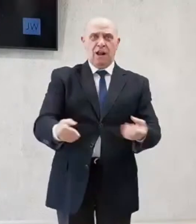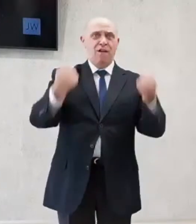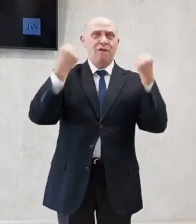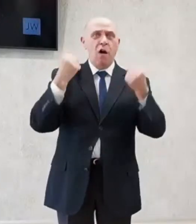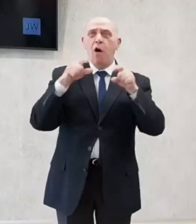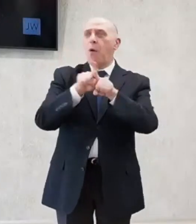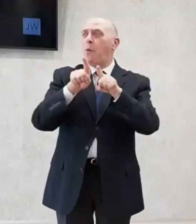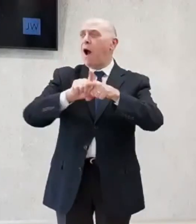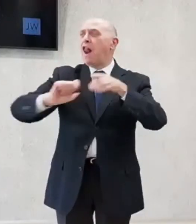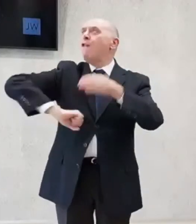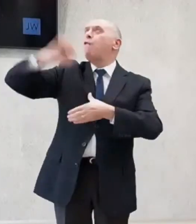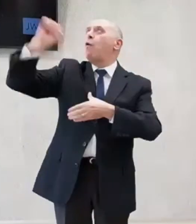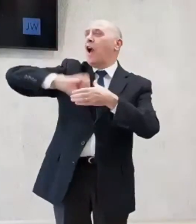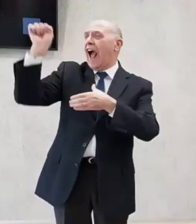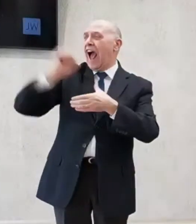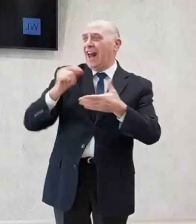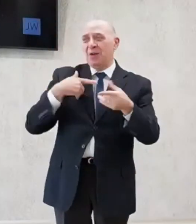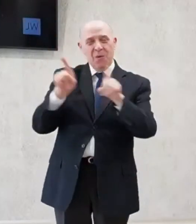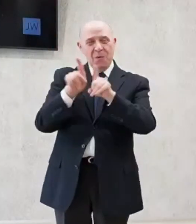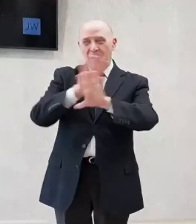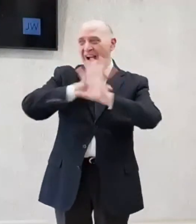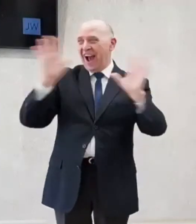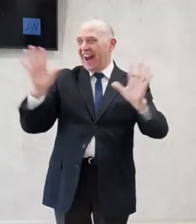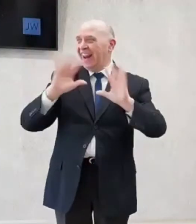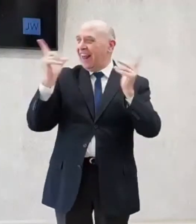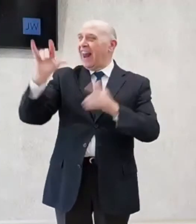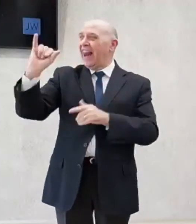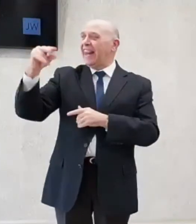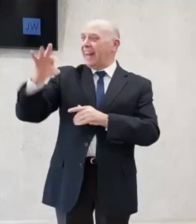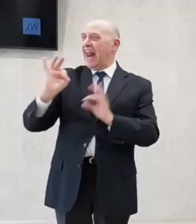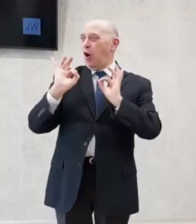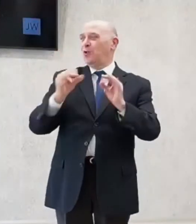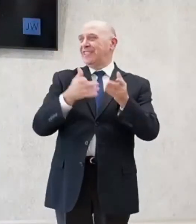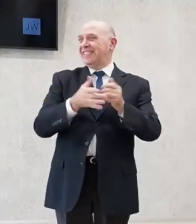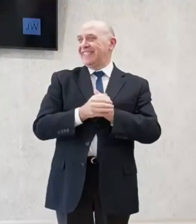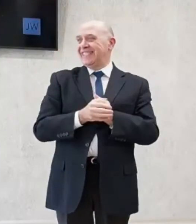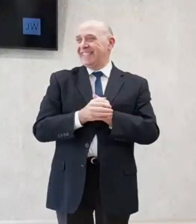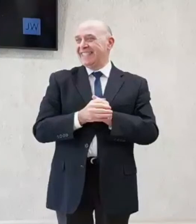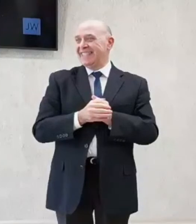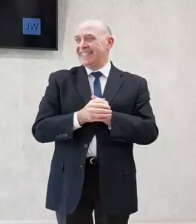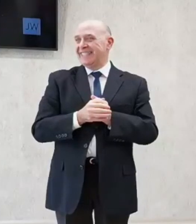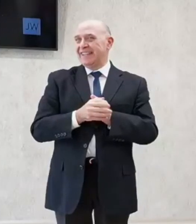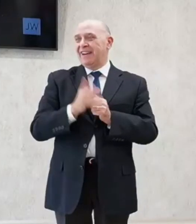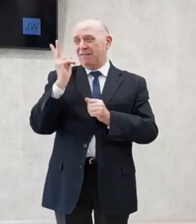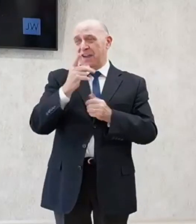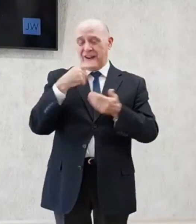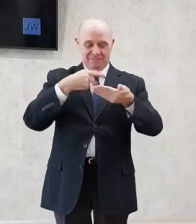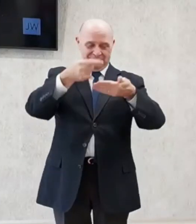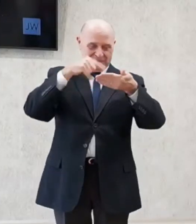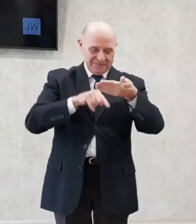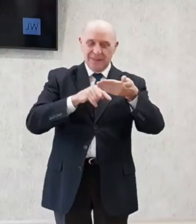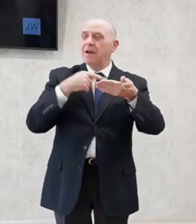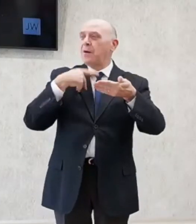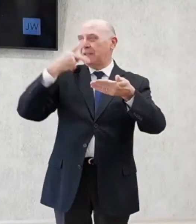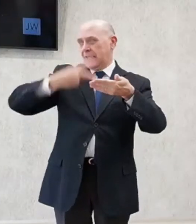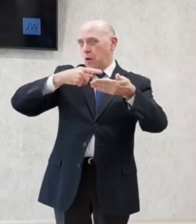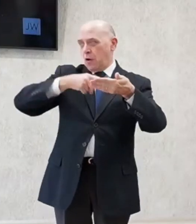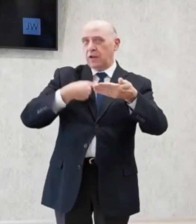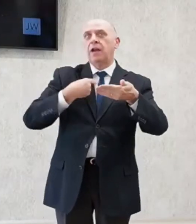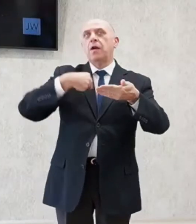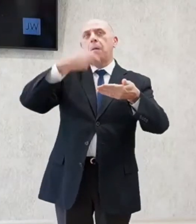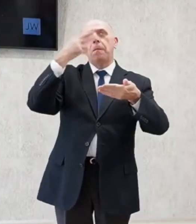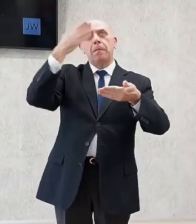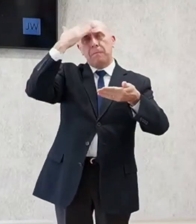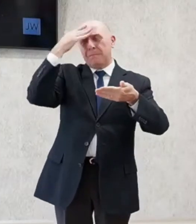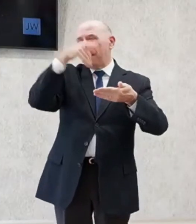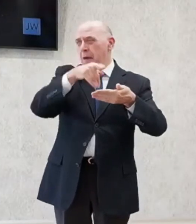un vulcano E questa era Lina secondo messaggio dice conserverò sempre il ricordo di tua mamma e spero di non poter